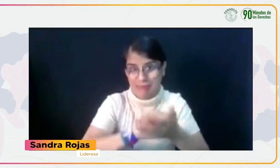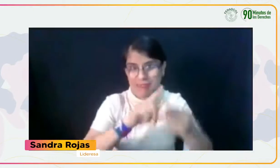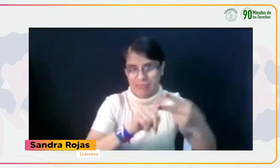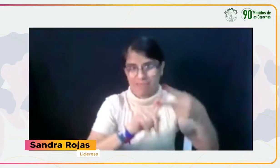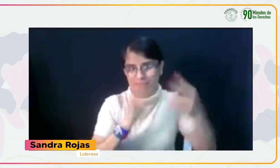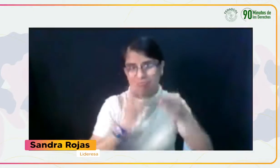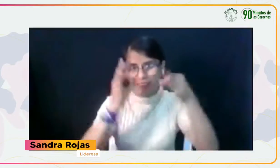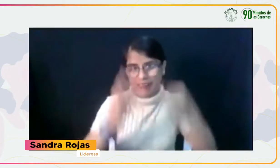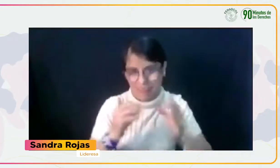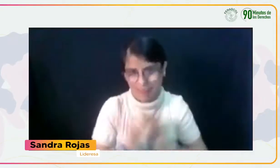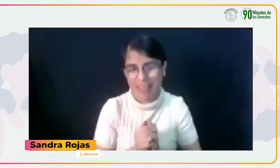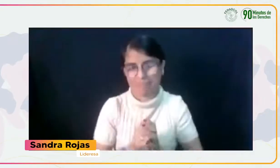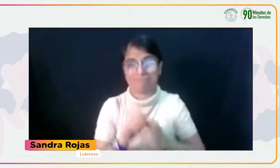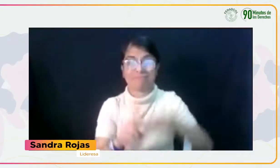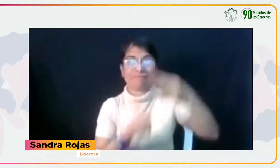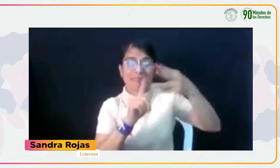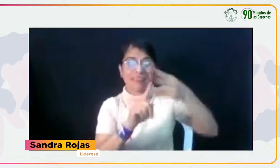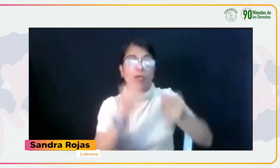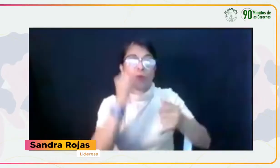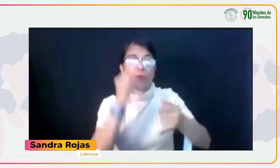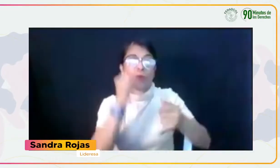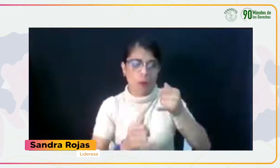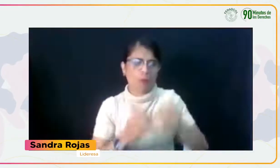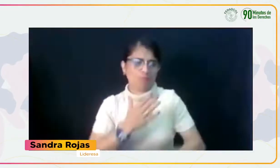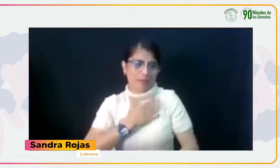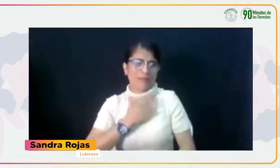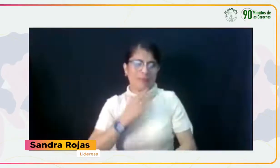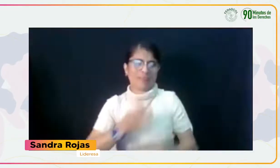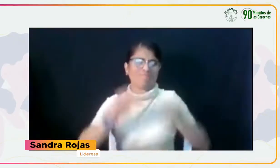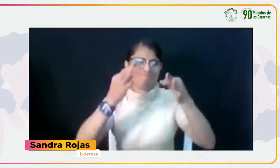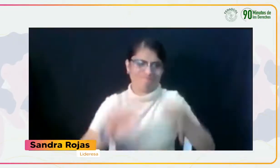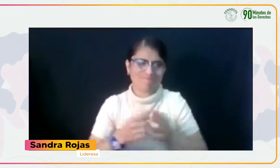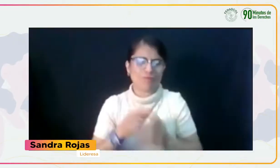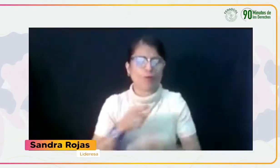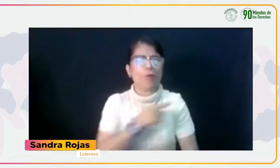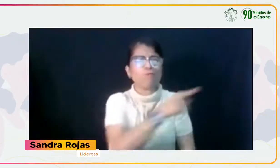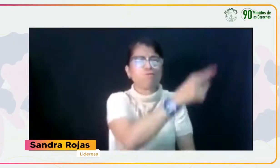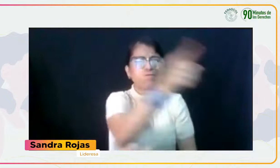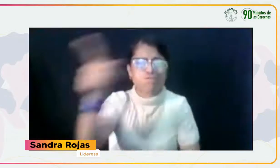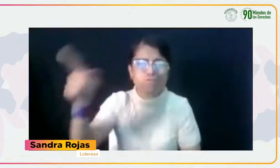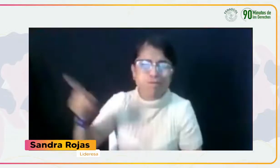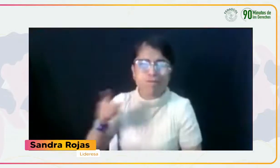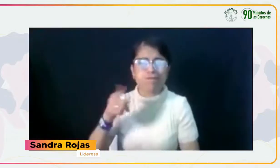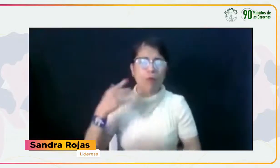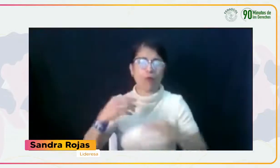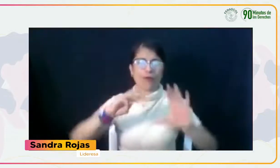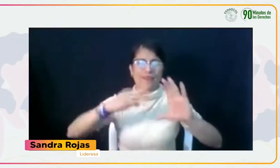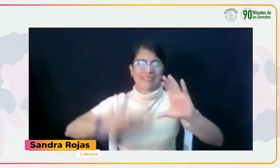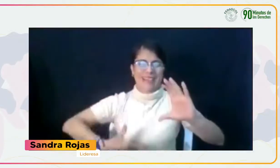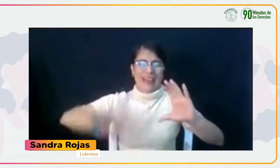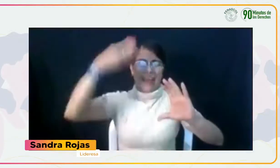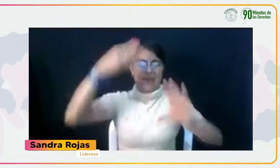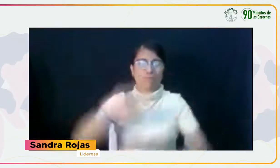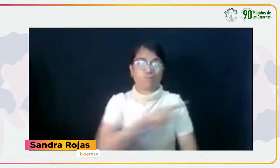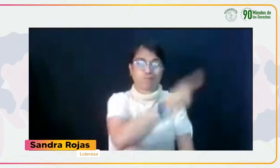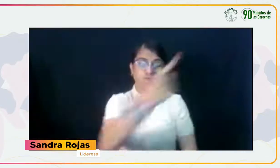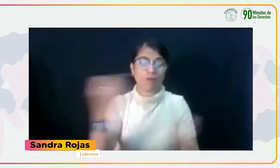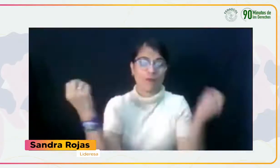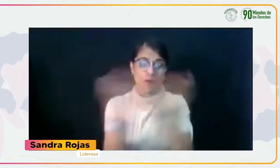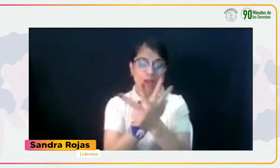personas pasamos por esto, todos vivimos por esto, y lo seguimos de pronto normalizando, y eso es falta de formación. También